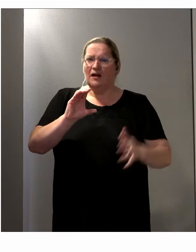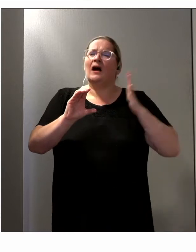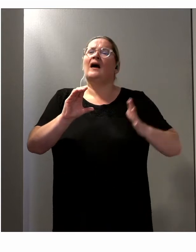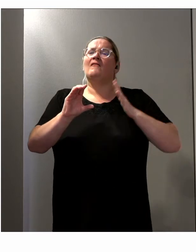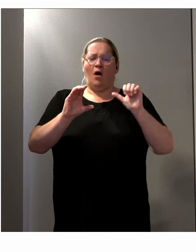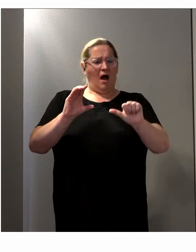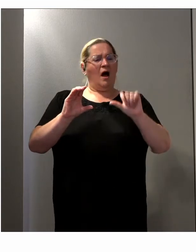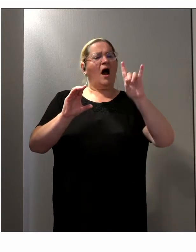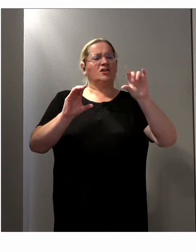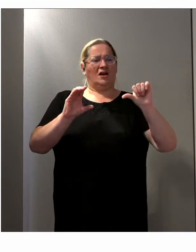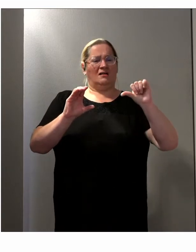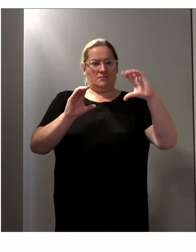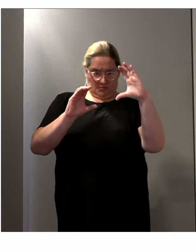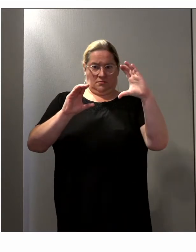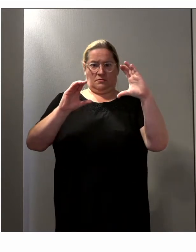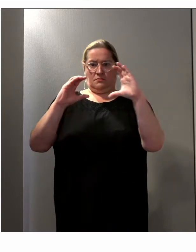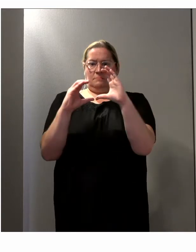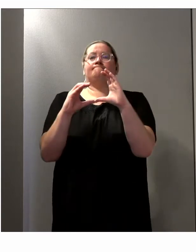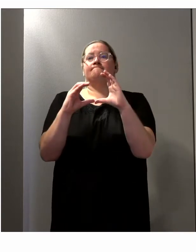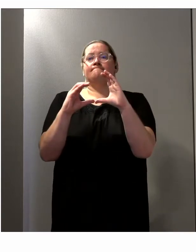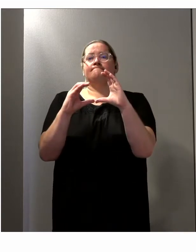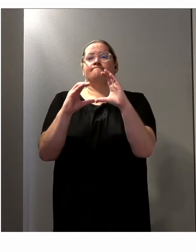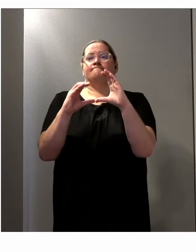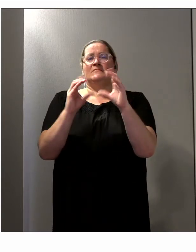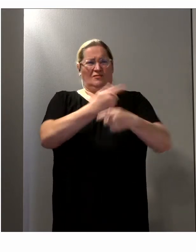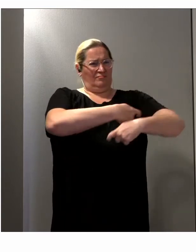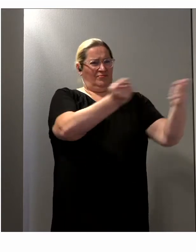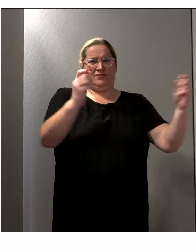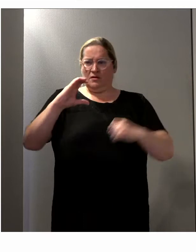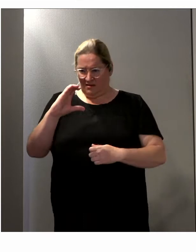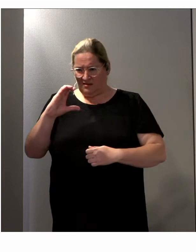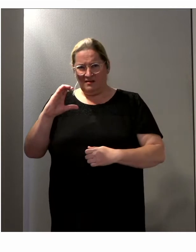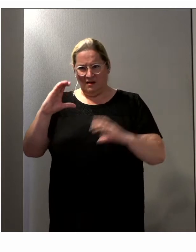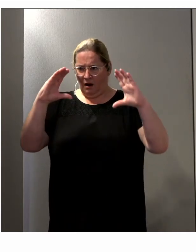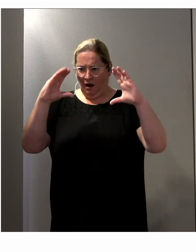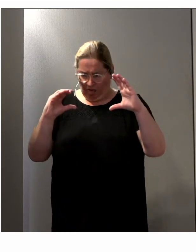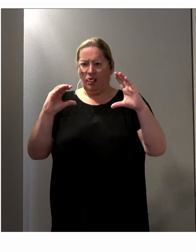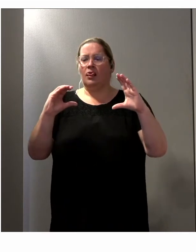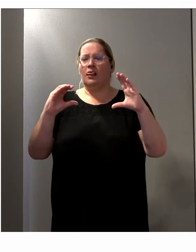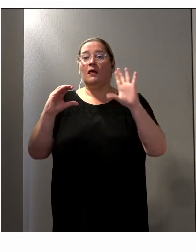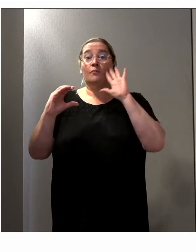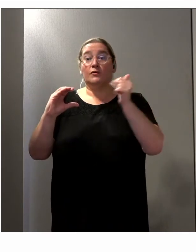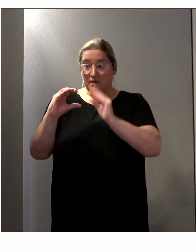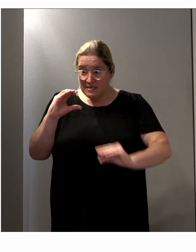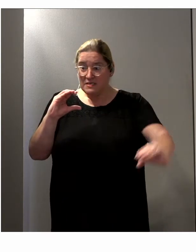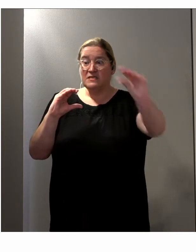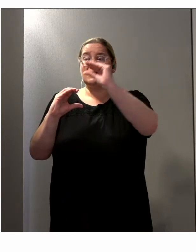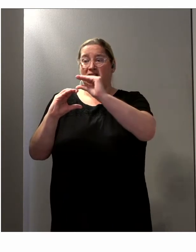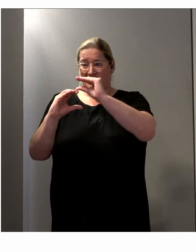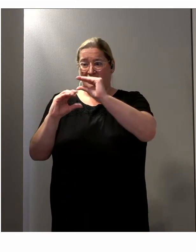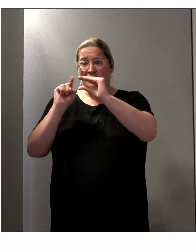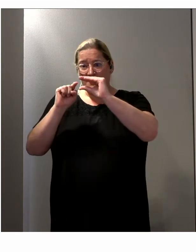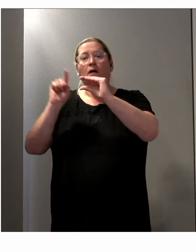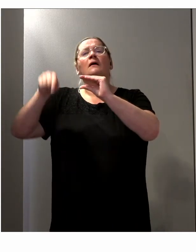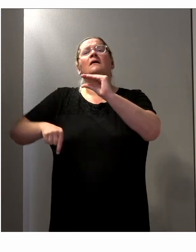allocation, versée à plus grand nombre, mais au point qu'il a fallu créer une allocation différentielle pour que les titulaires